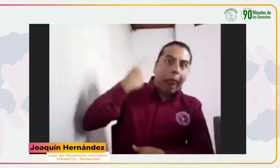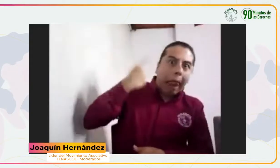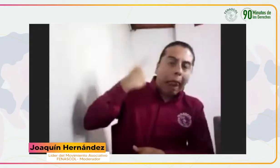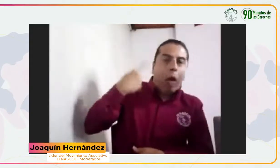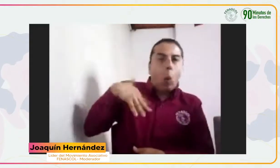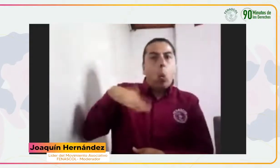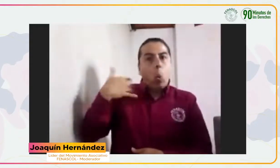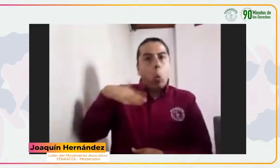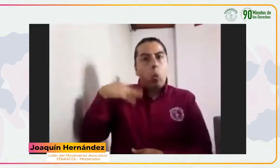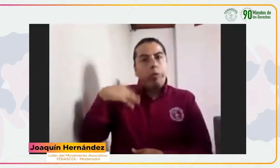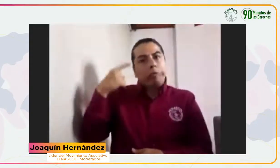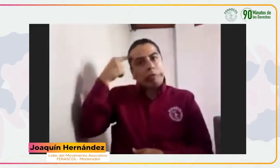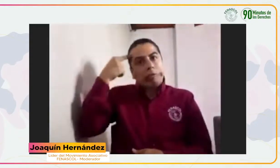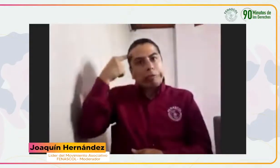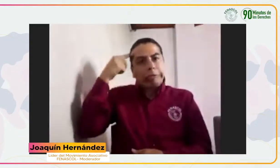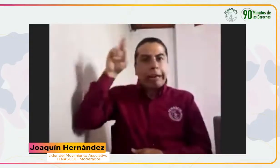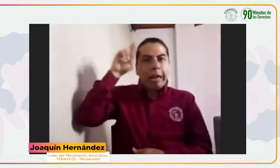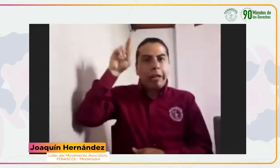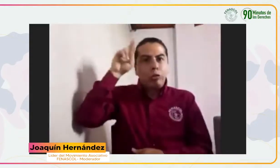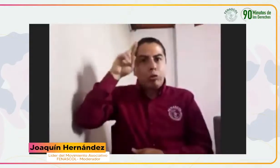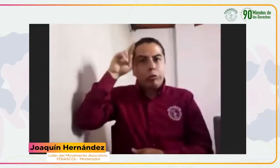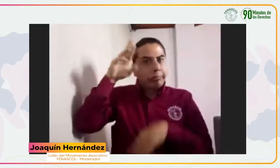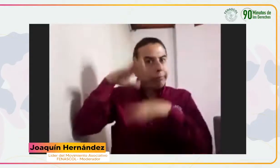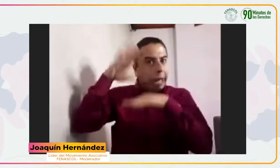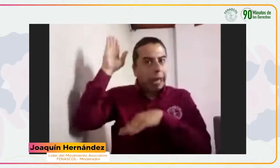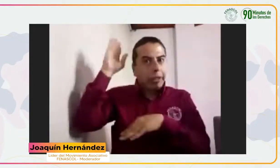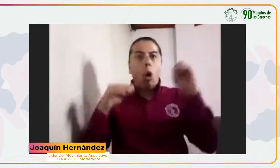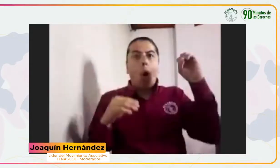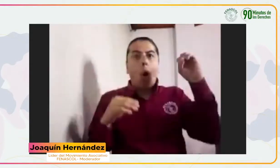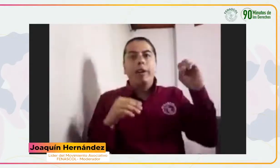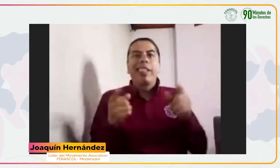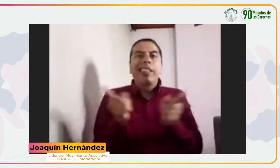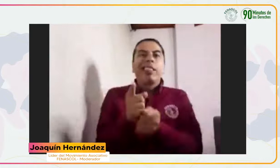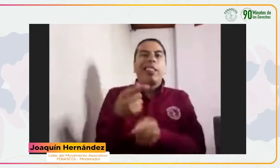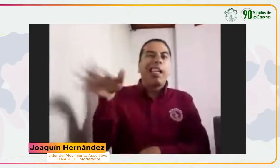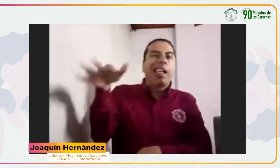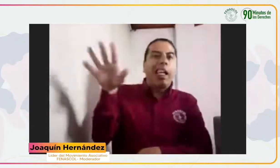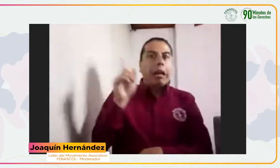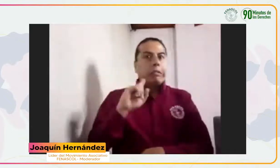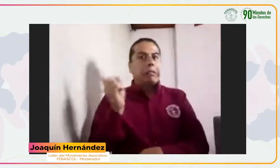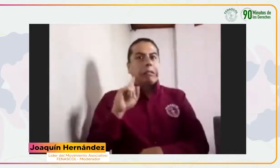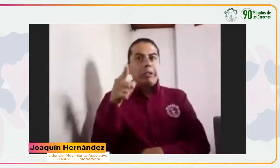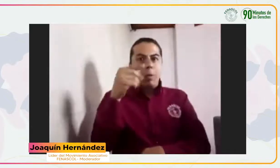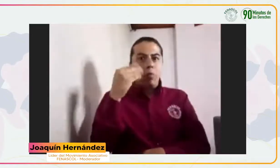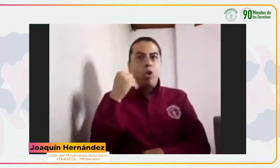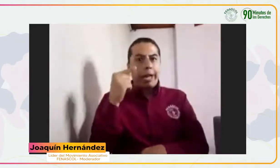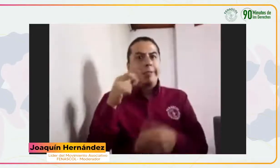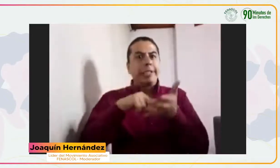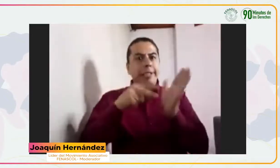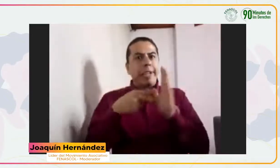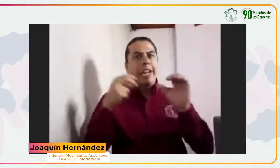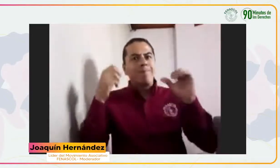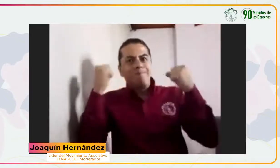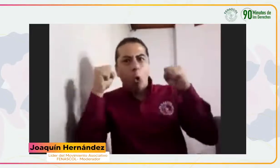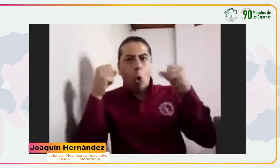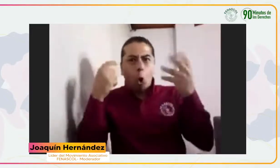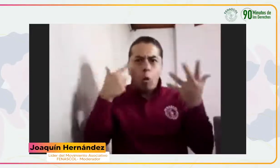participando activamente. Y es cierto, con esta realidad de estas violencias en cuanto